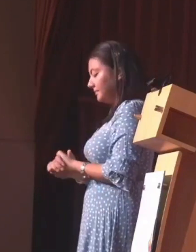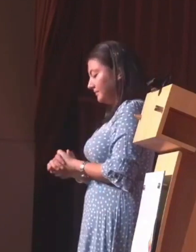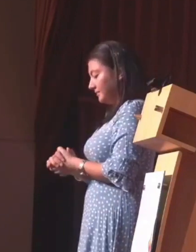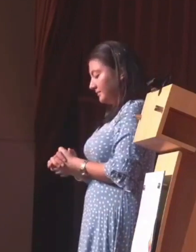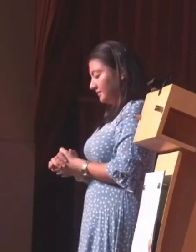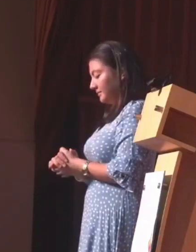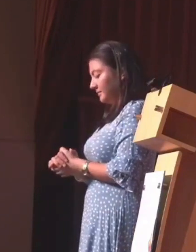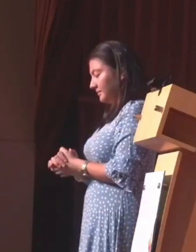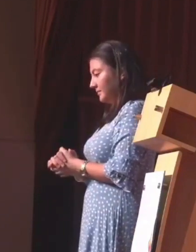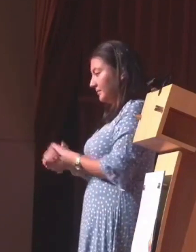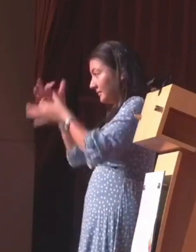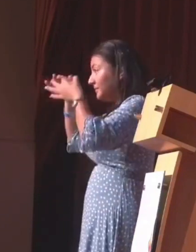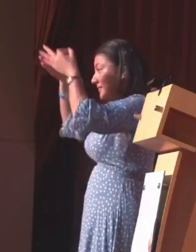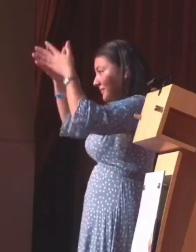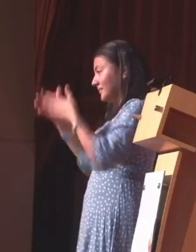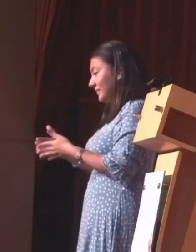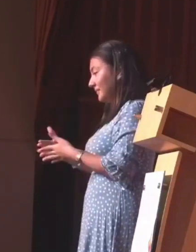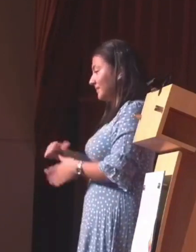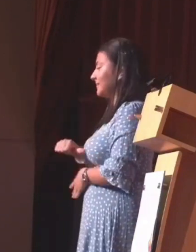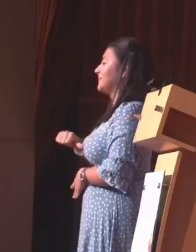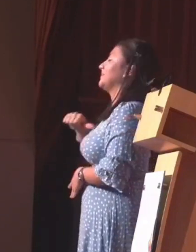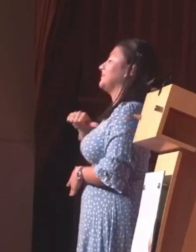Gracias a Dios por los que tienen la autoestima alta.